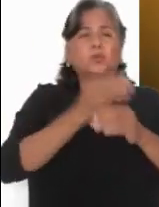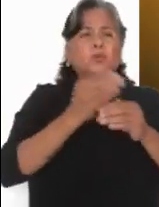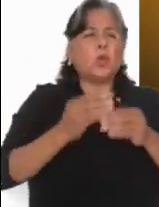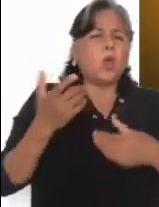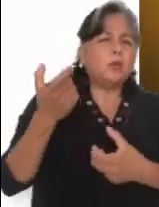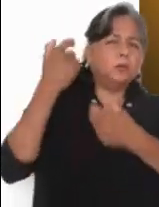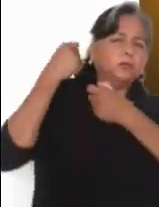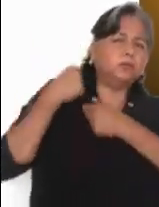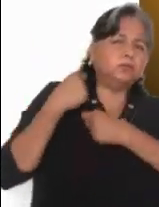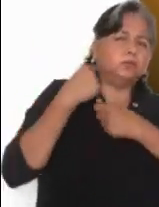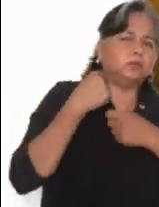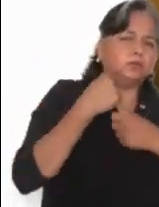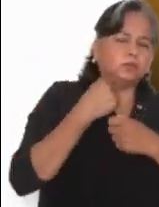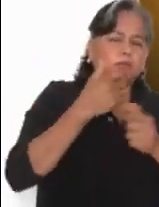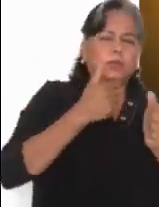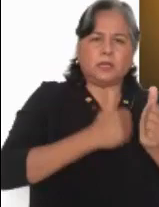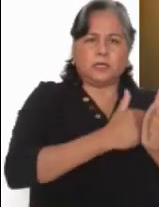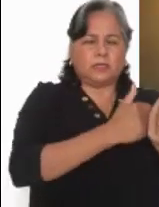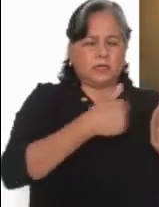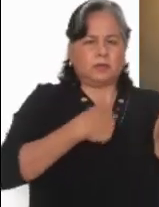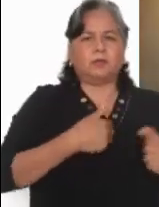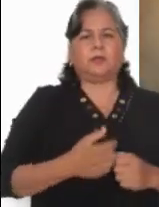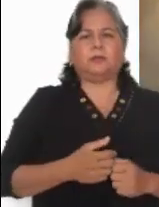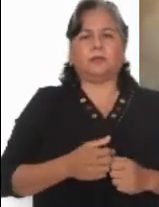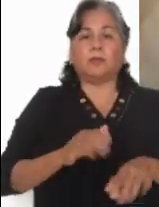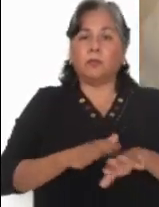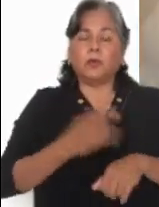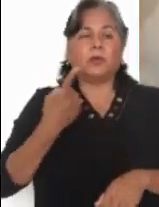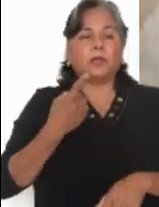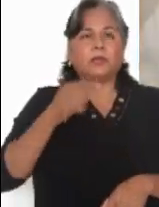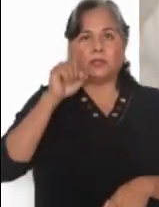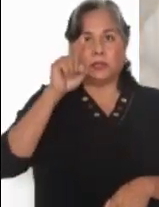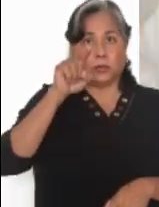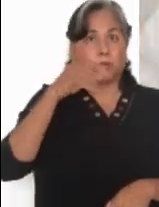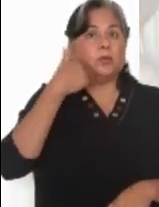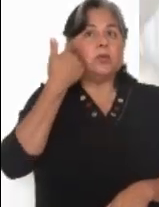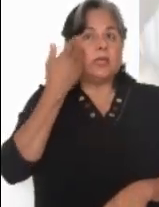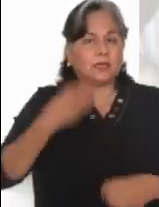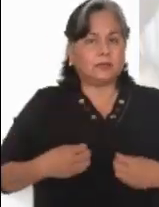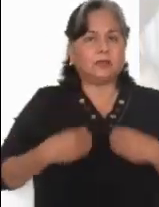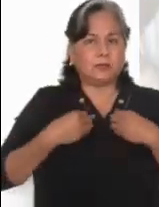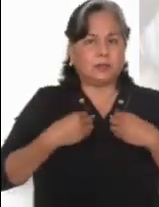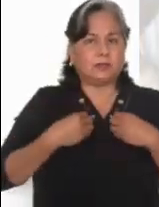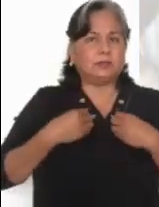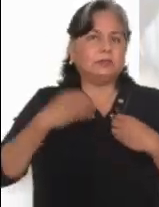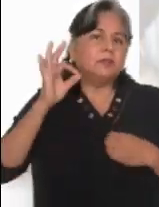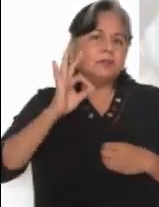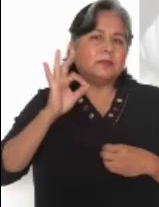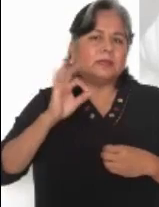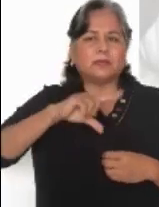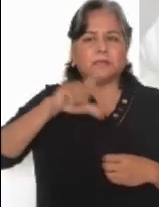día y me siga. Pues el que quiera conservar para sí mismo su vida, la